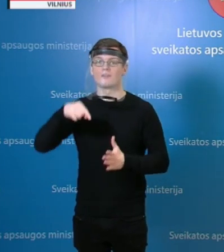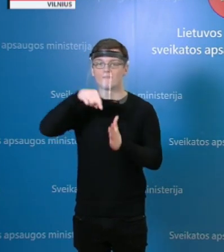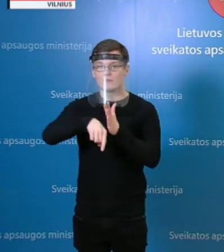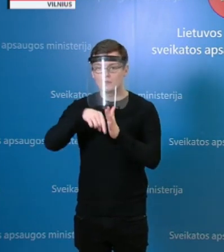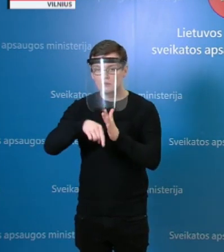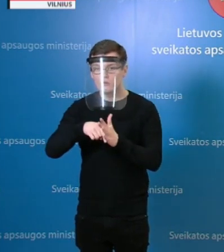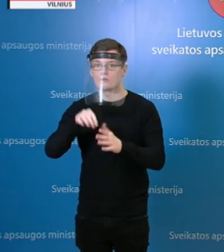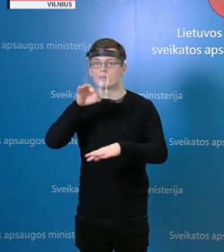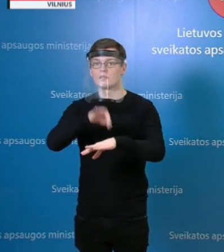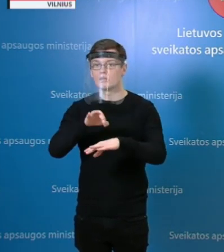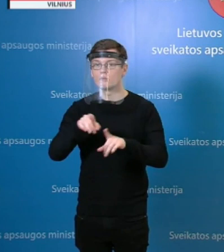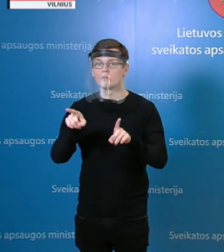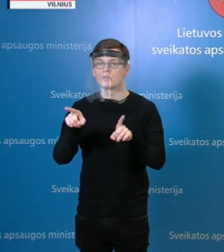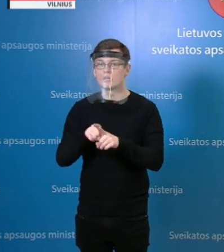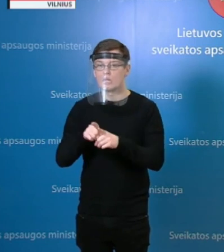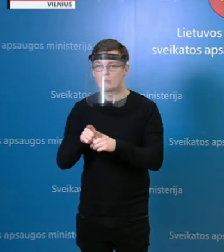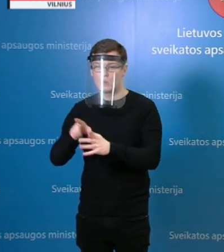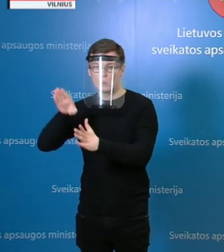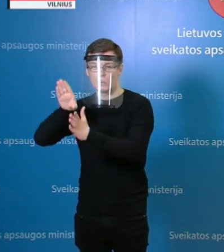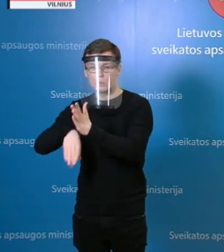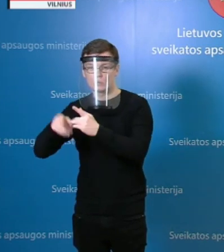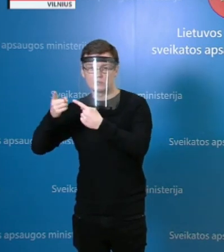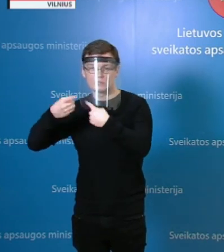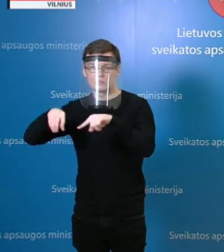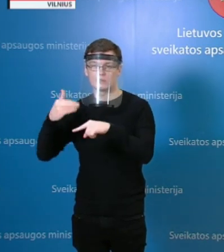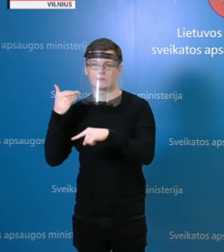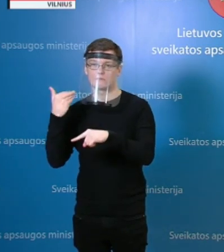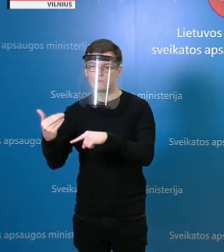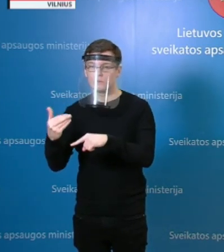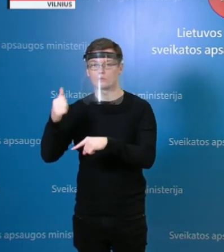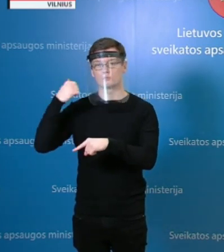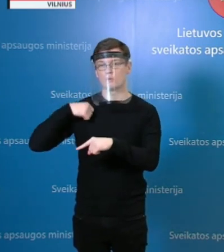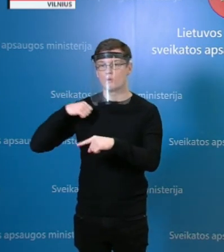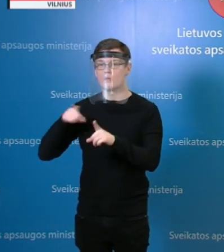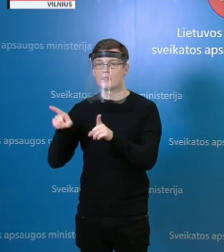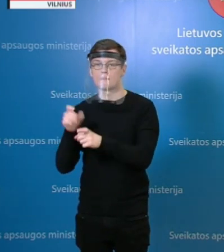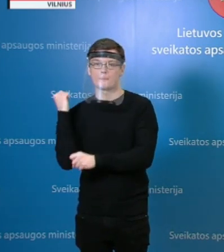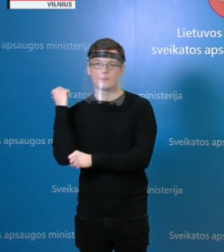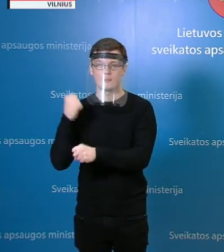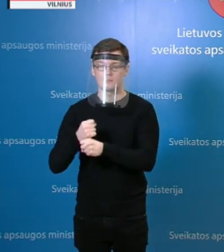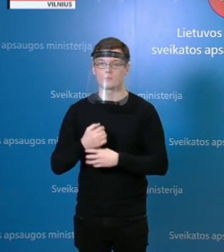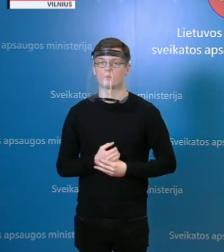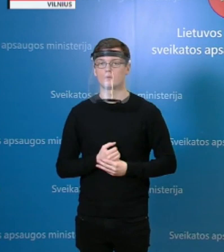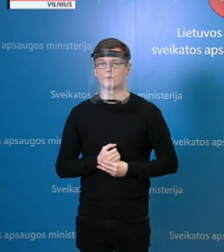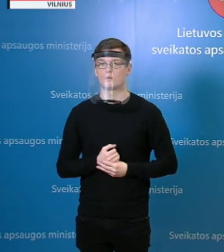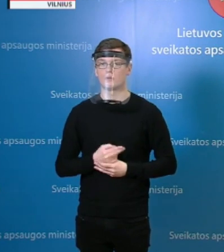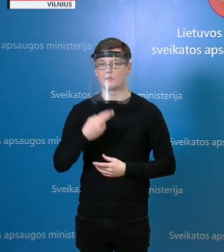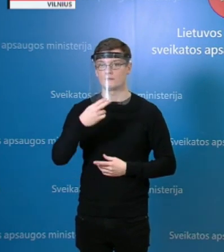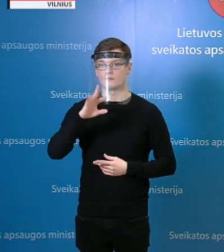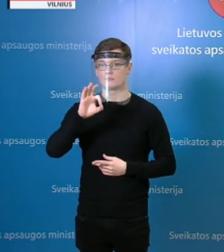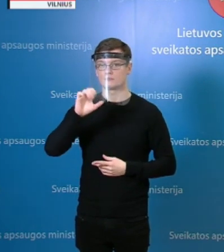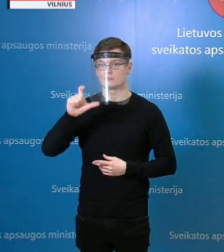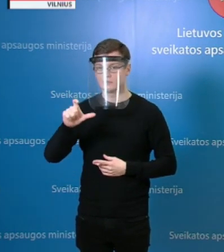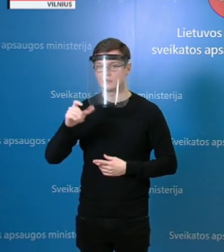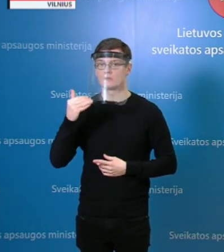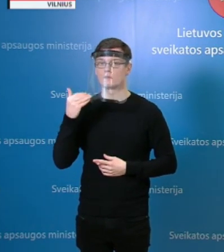terapijos skyriaus pacientai ir darbuotojai. Norėčiau priminti, kad Nacionalinis visuomenės sveikatos centras ketvirtadienį raštu teikė